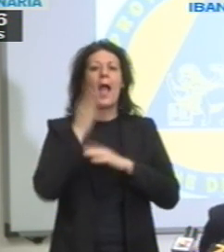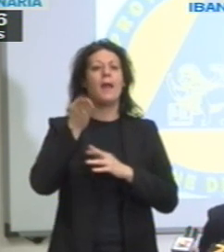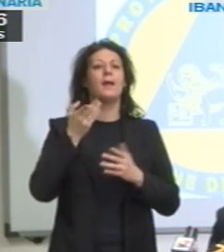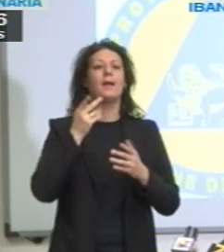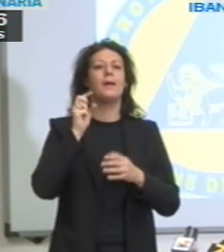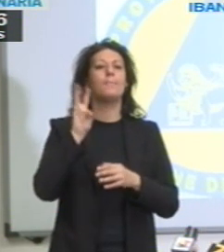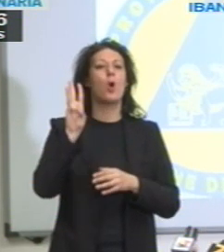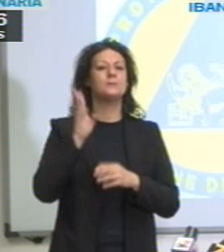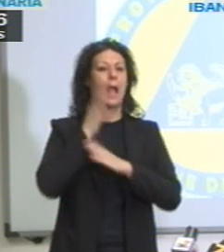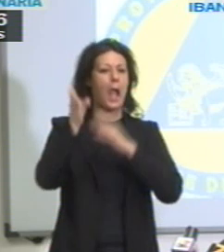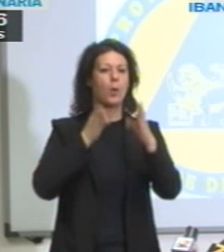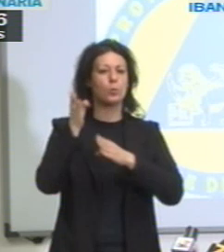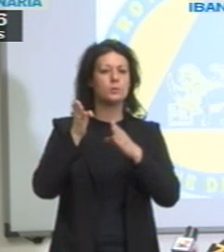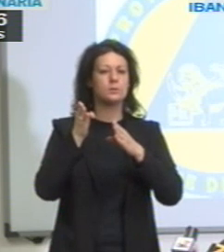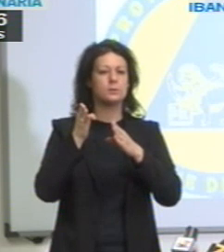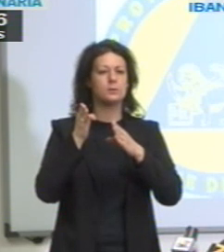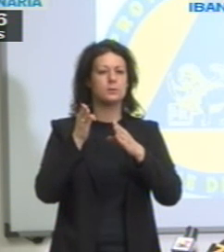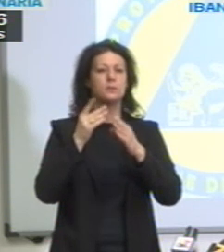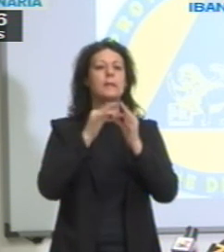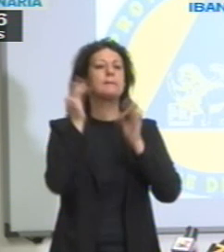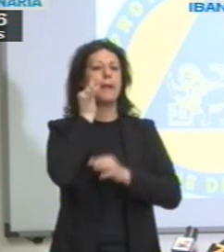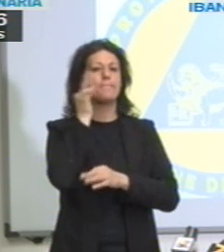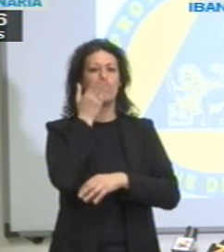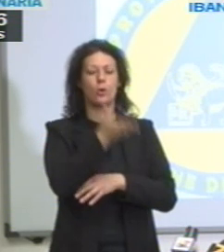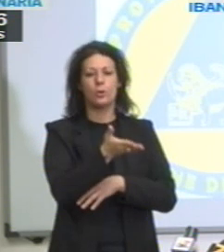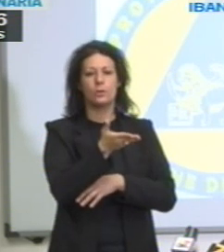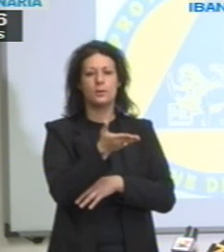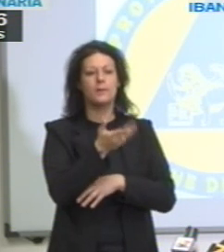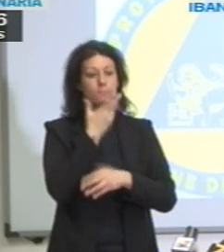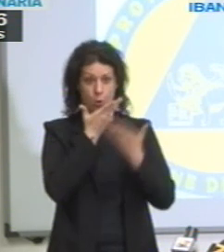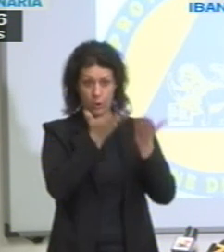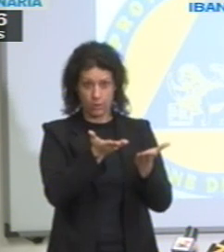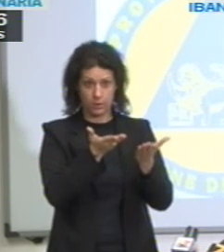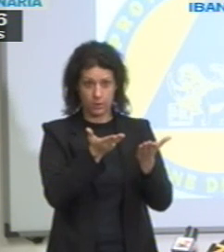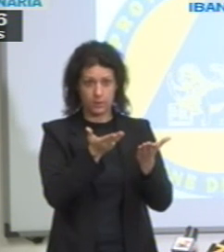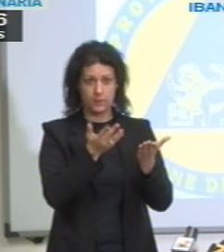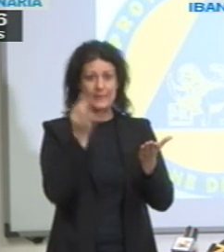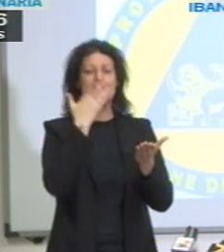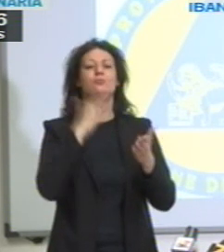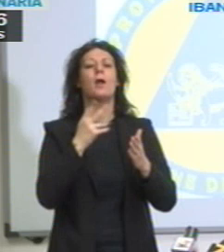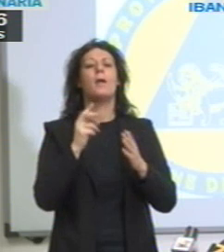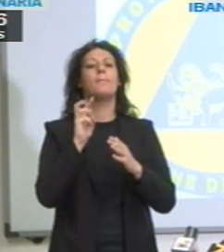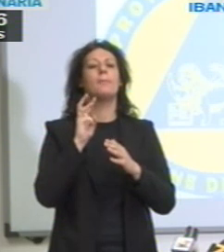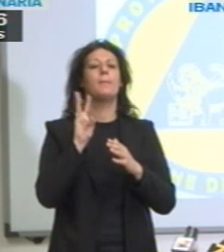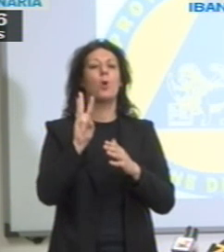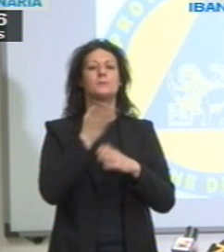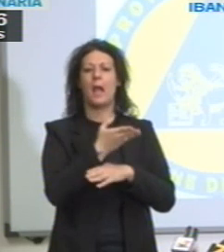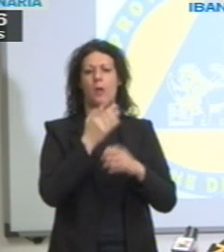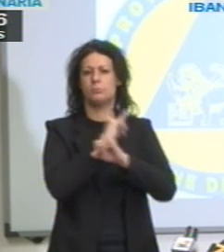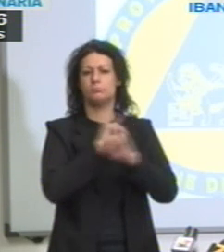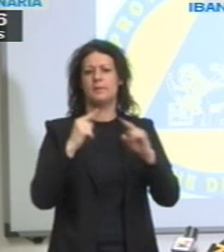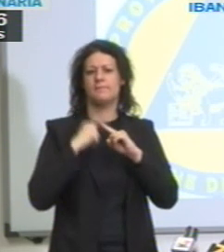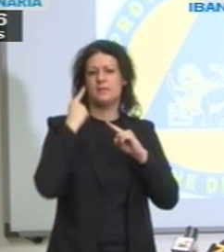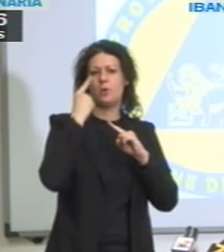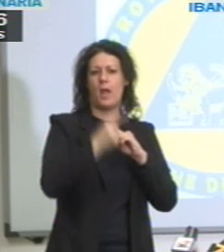se i Boy Scout, cioè, non si ritrovano più da mesi nei campi scuole, quello che è, capisci che la loro esposizione al